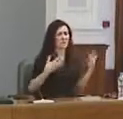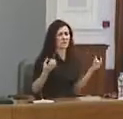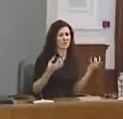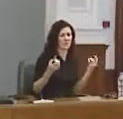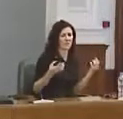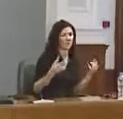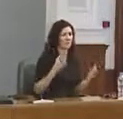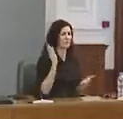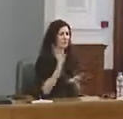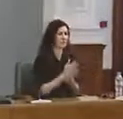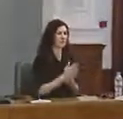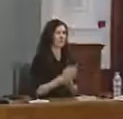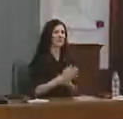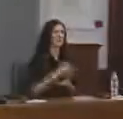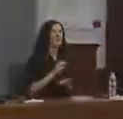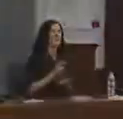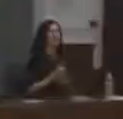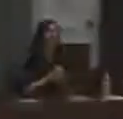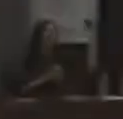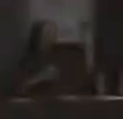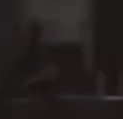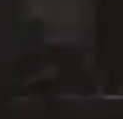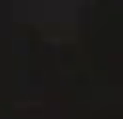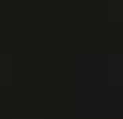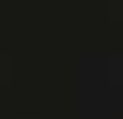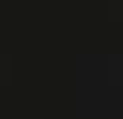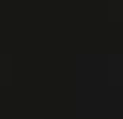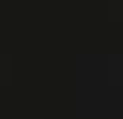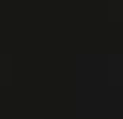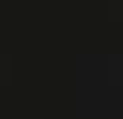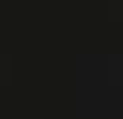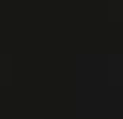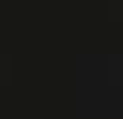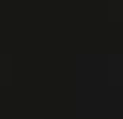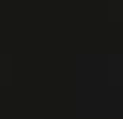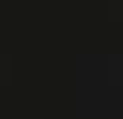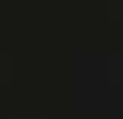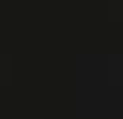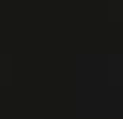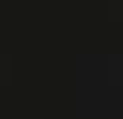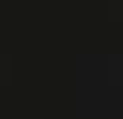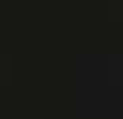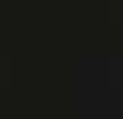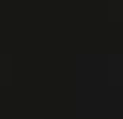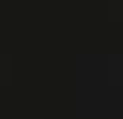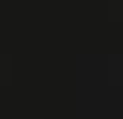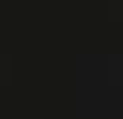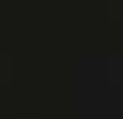специалности. Колеги, много благодаря за проявеното внимание.